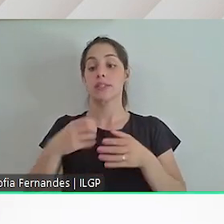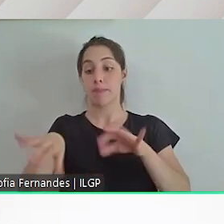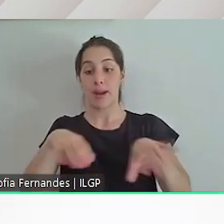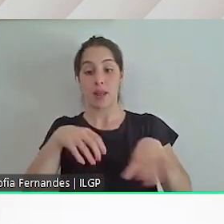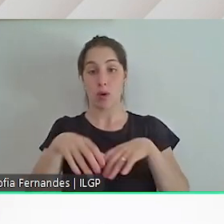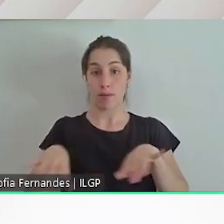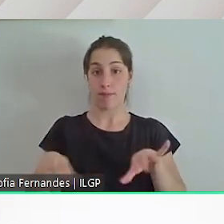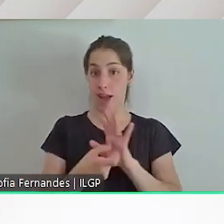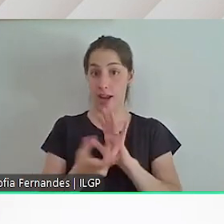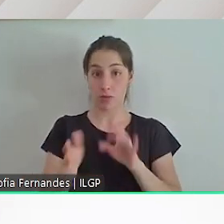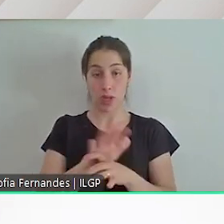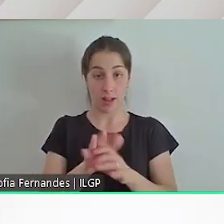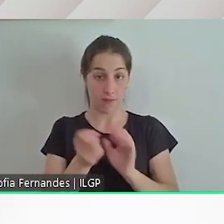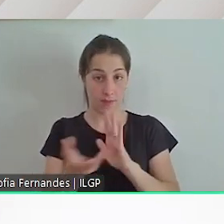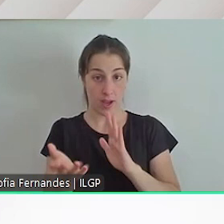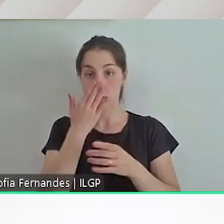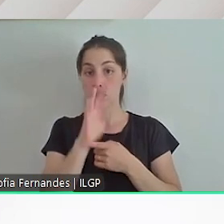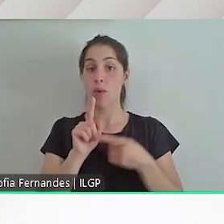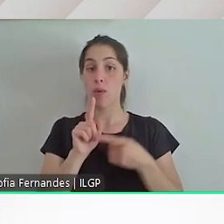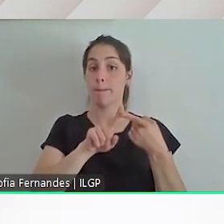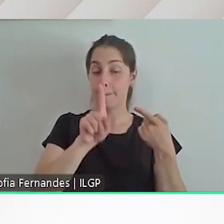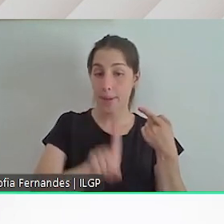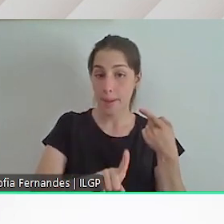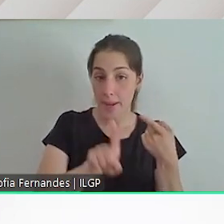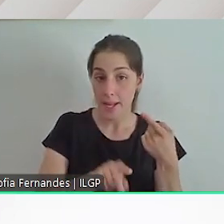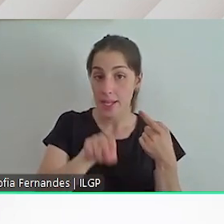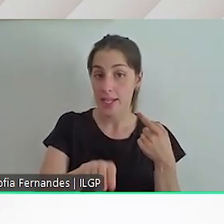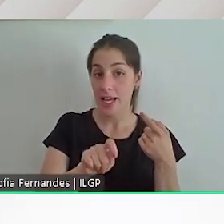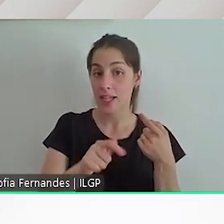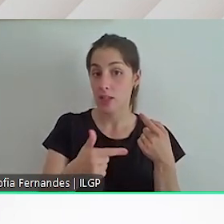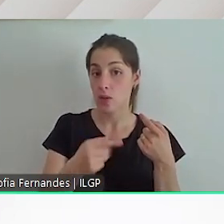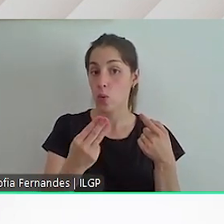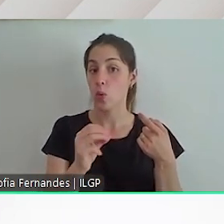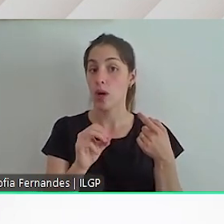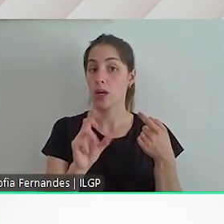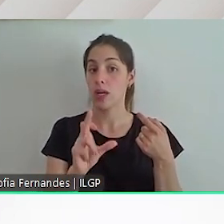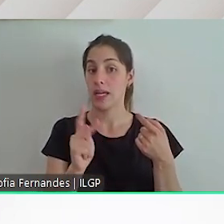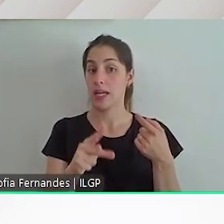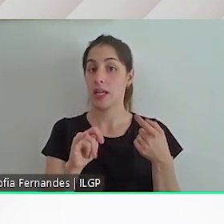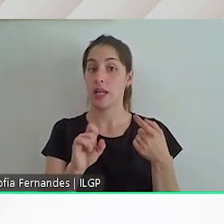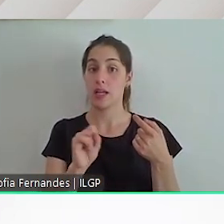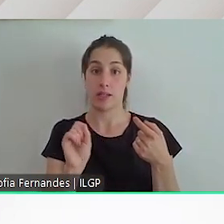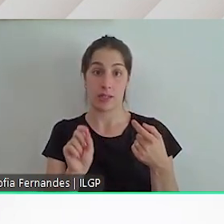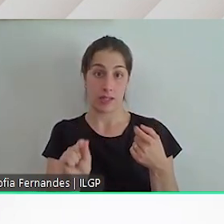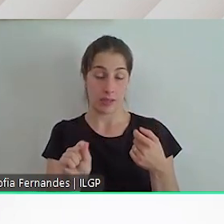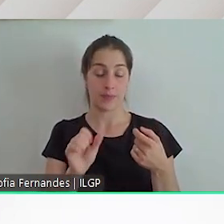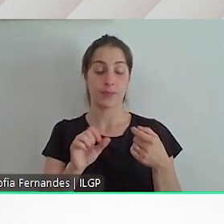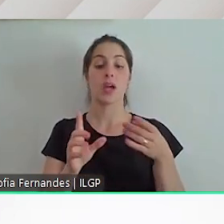áreas. A primeira área é a de networking, que integra ou